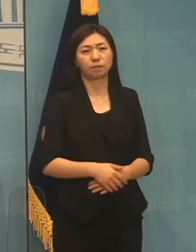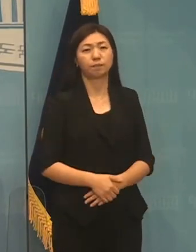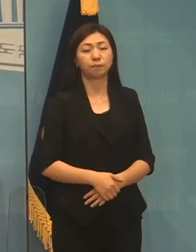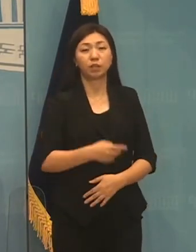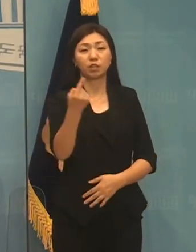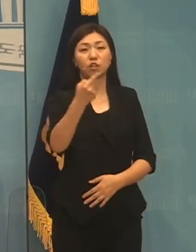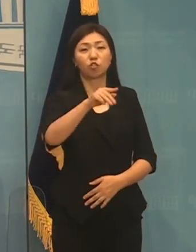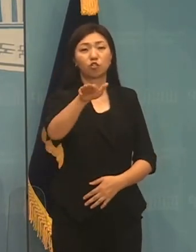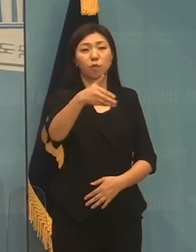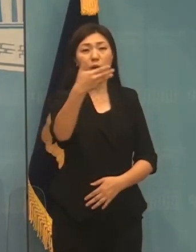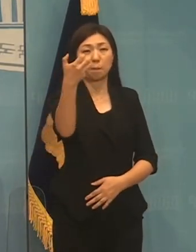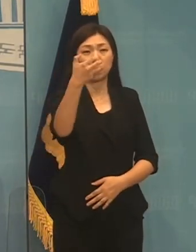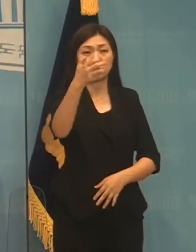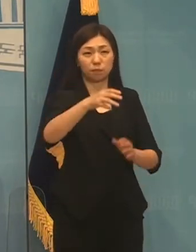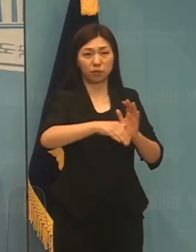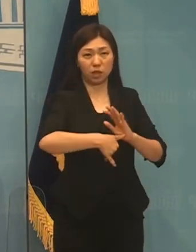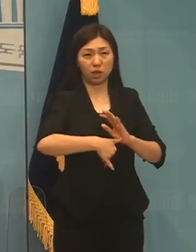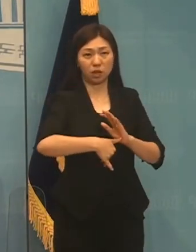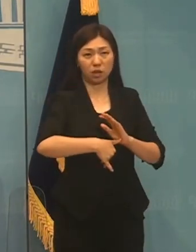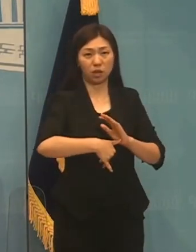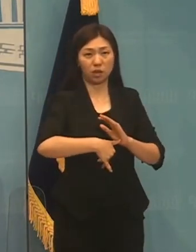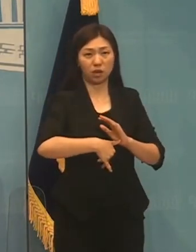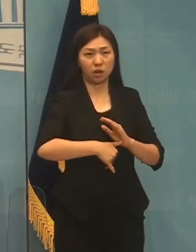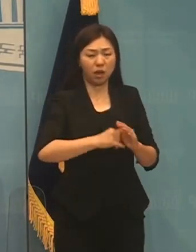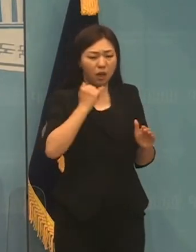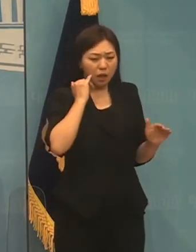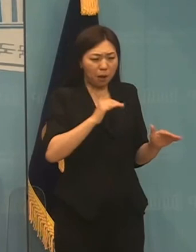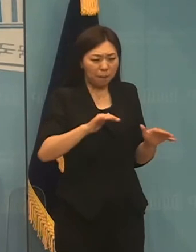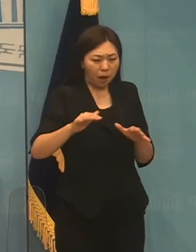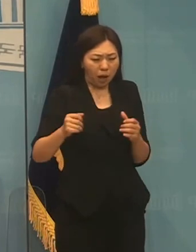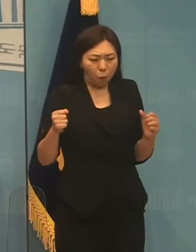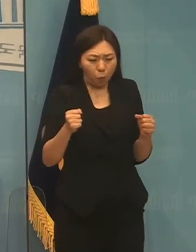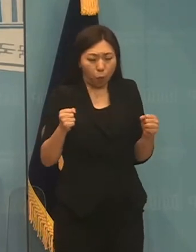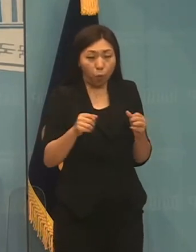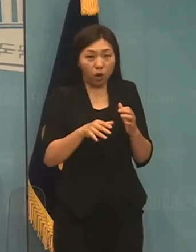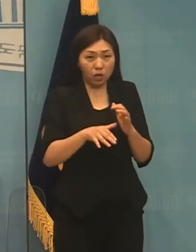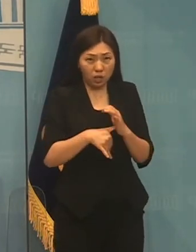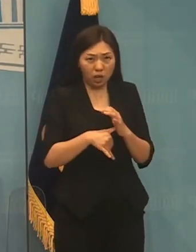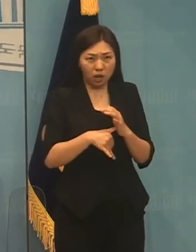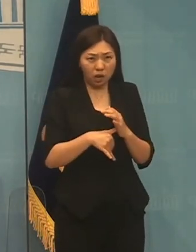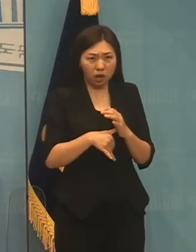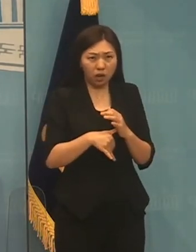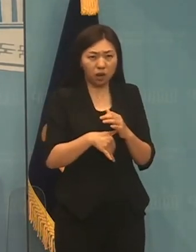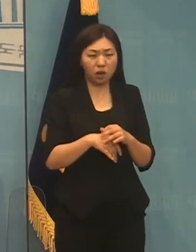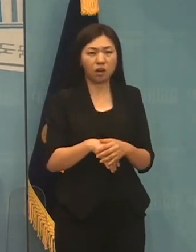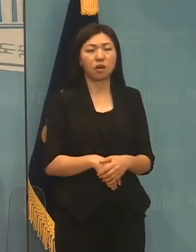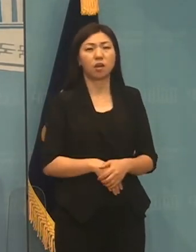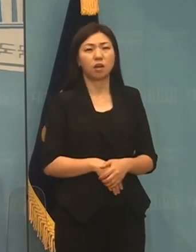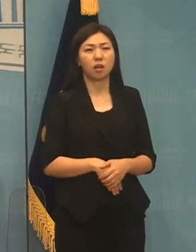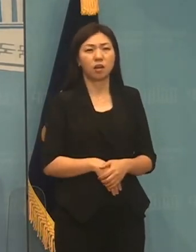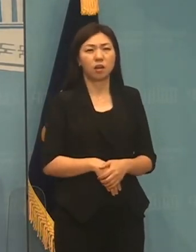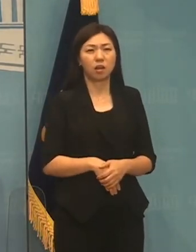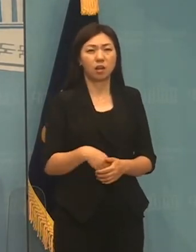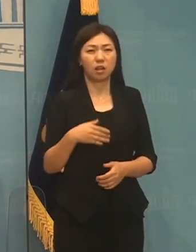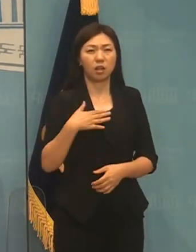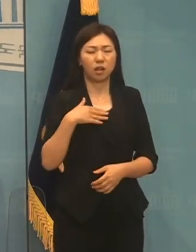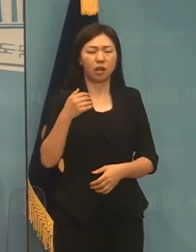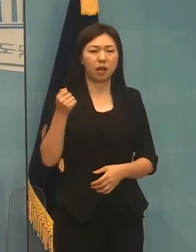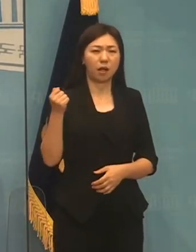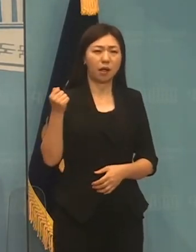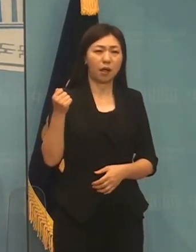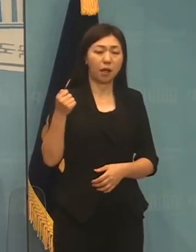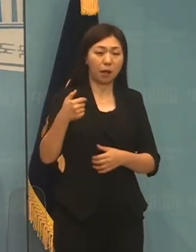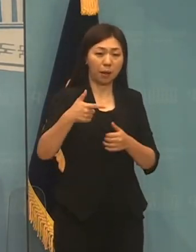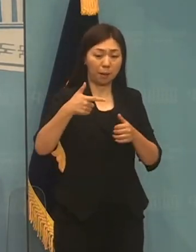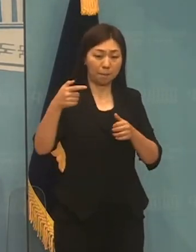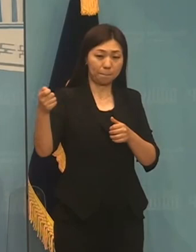1980년 강교일 바다에서 제가 지하여 쏜 한보탄에 맞아서 불타고